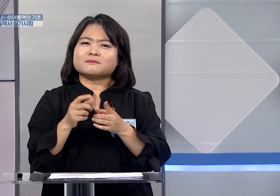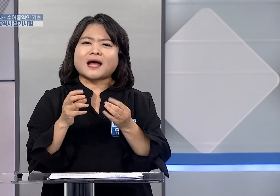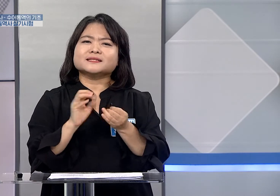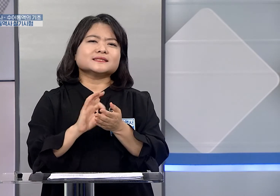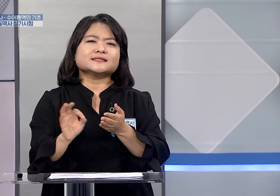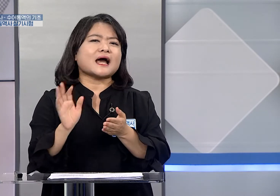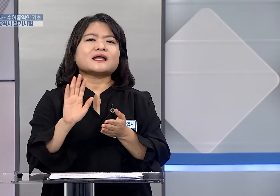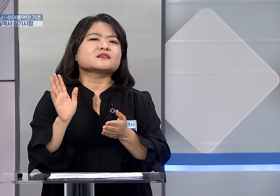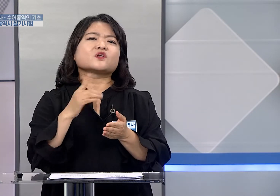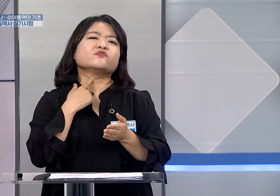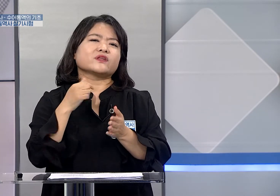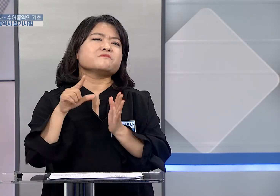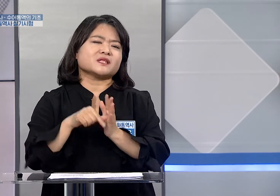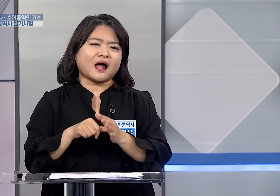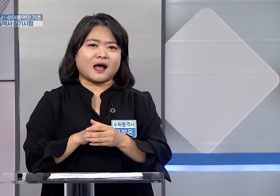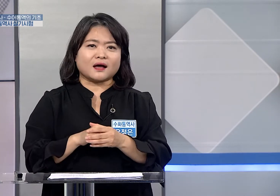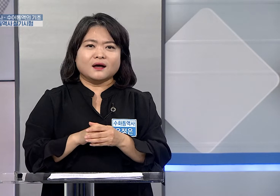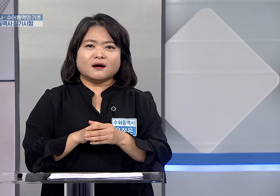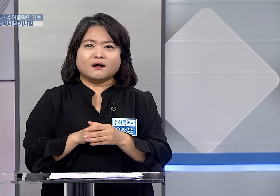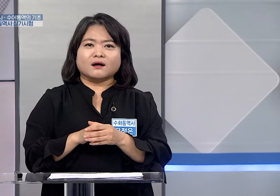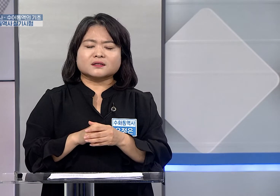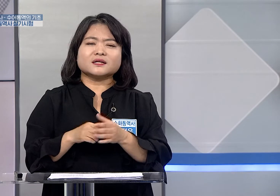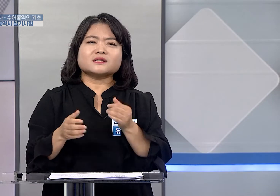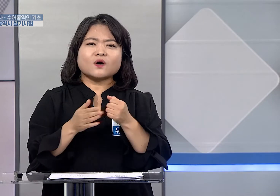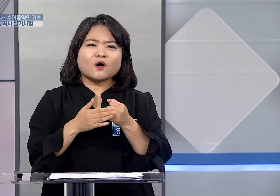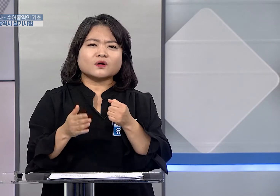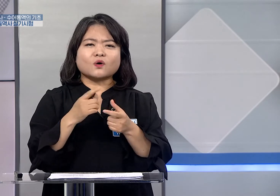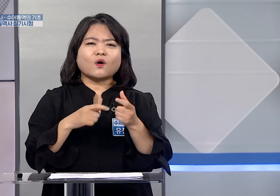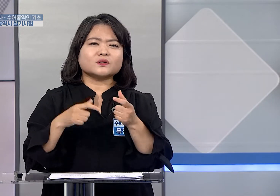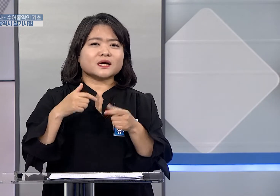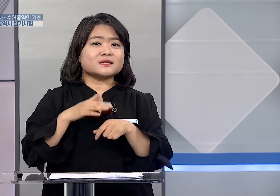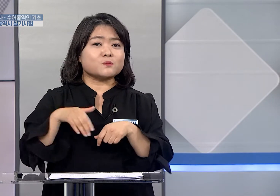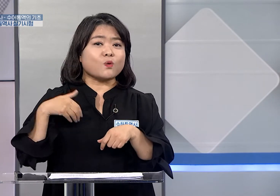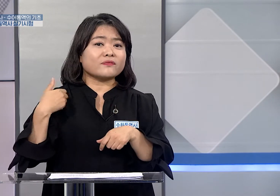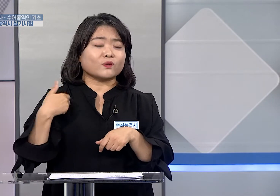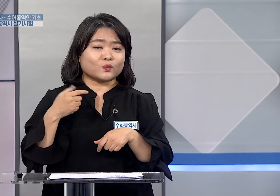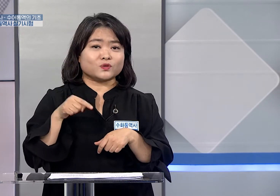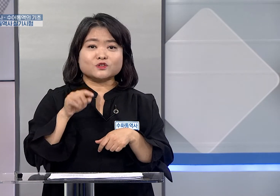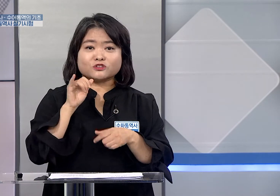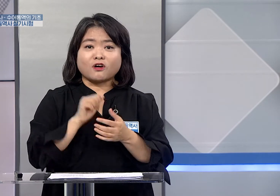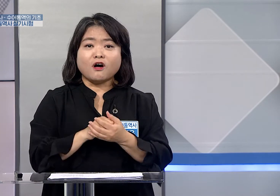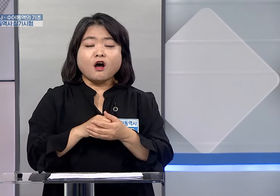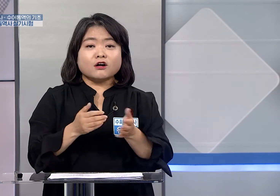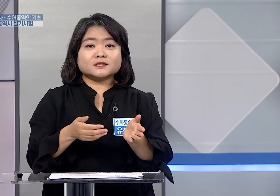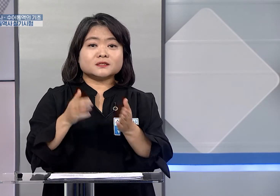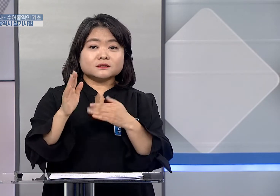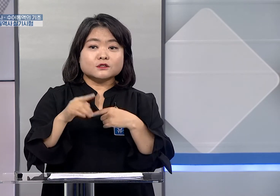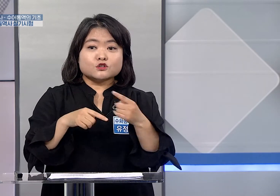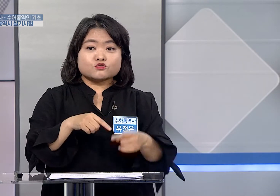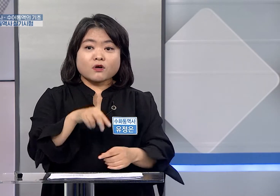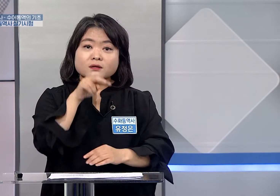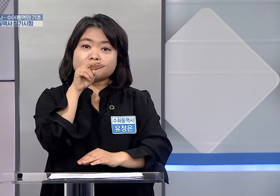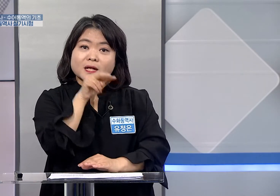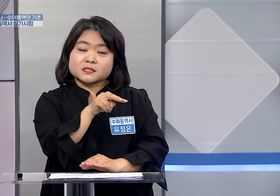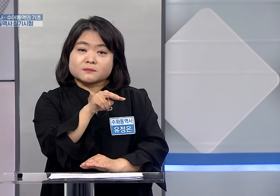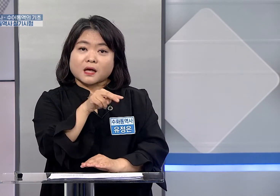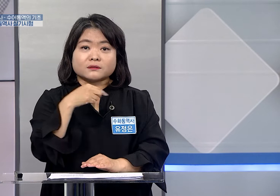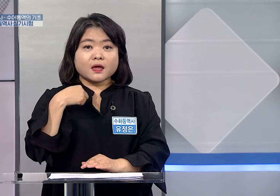많이 쓰지 않았던 때입니다. 그래서 더 제가 잘 몰랐던 것도 있고요. 어쨌든 수화는 봤지만 나의